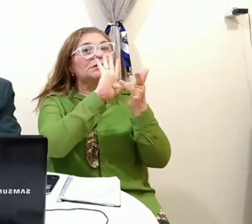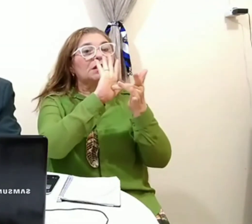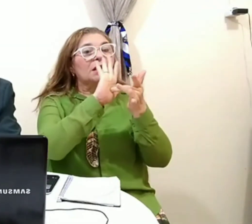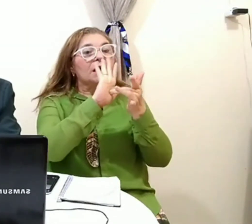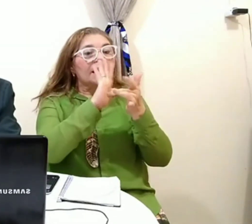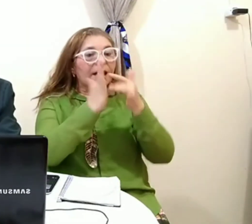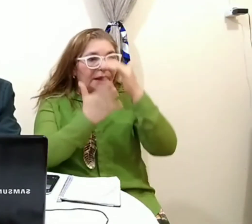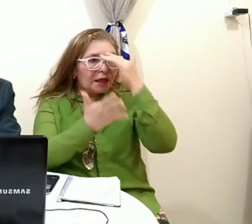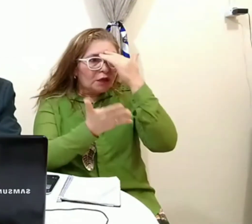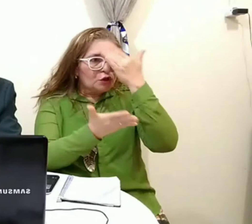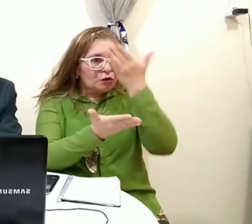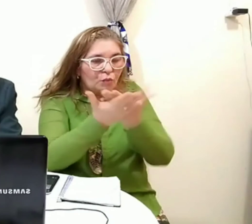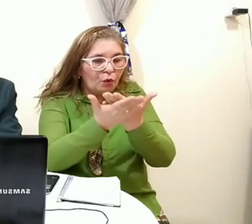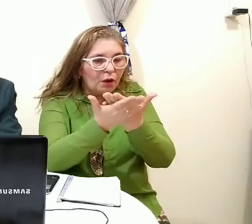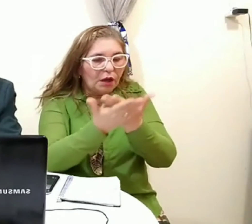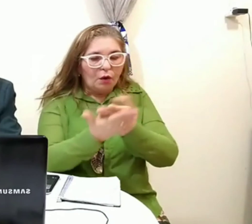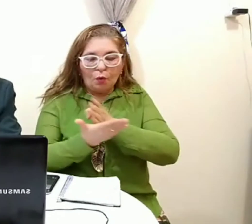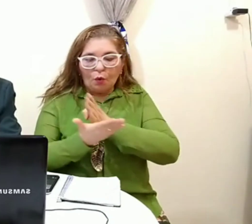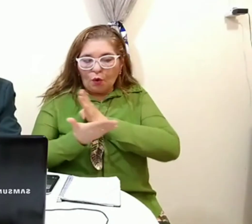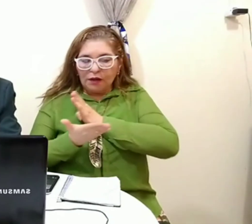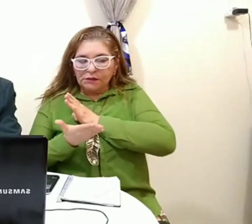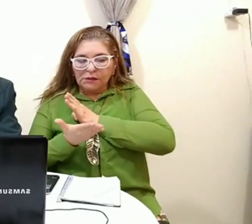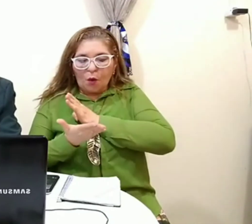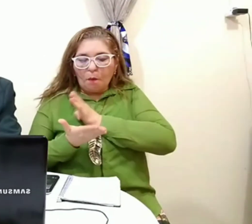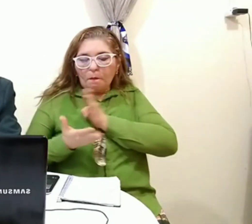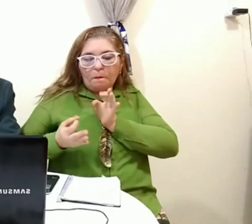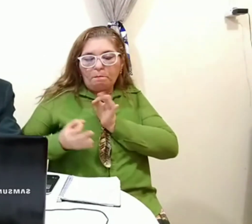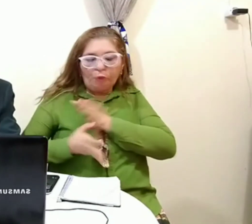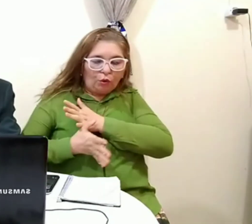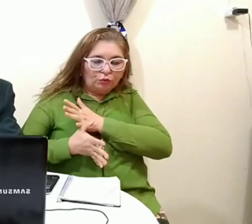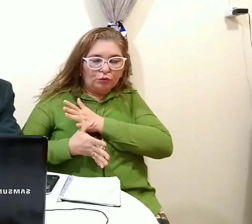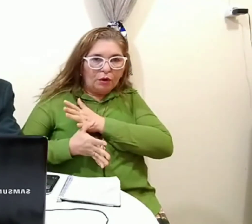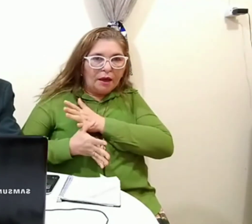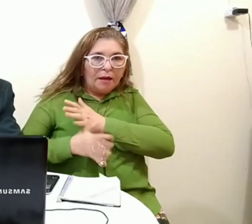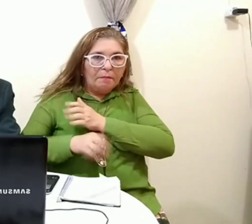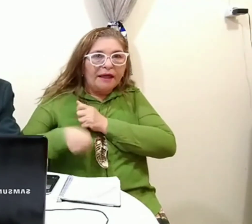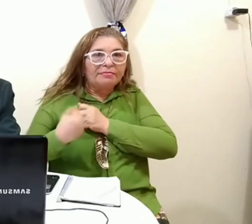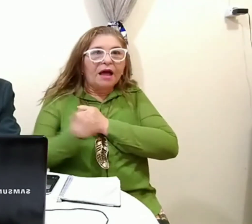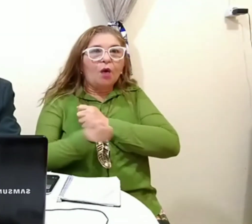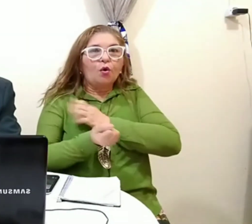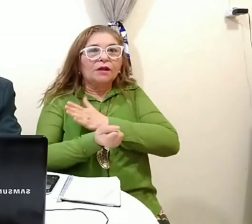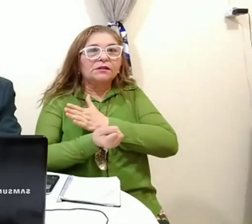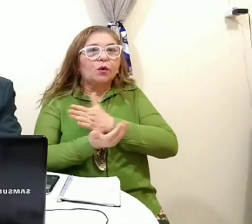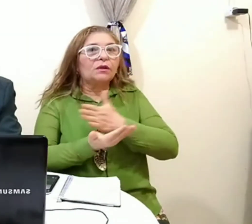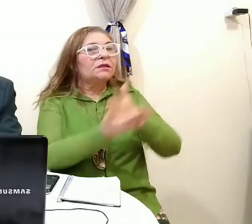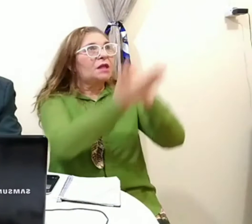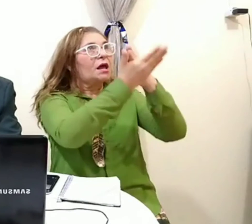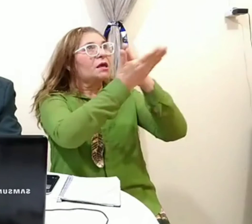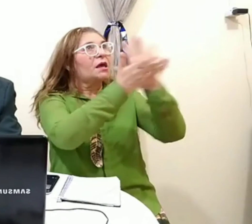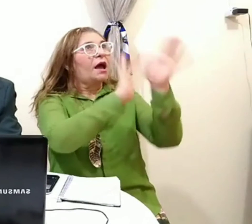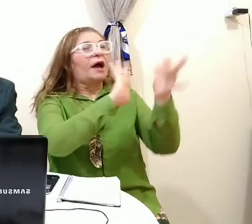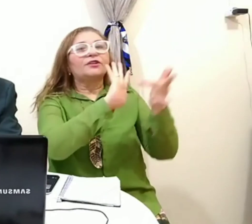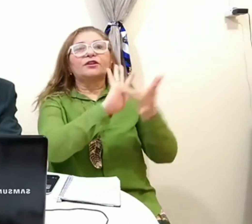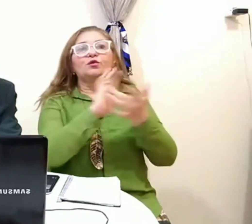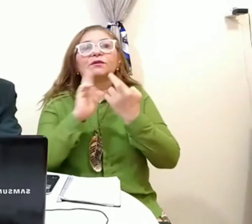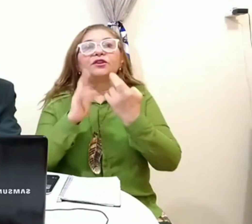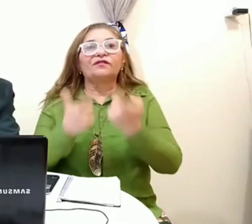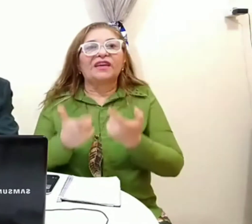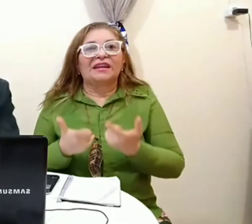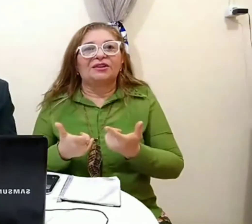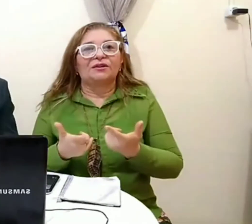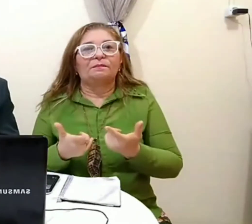na palavra. Então, logo que o anjo se retirou naquela visão, Cornélio então agiu, ele